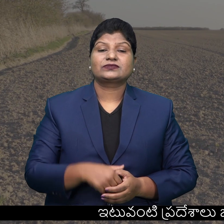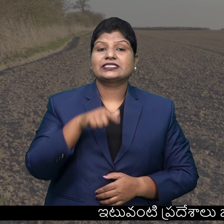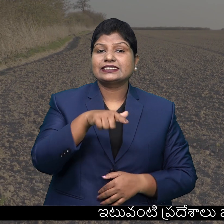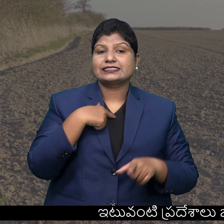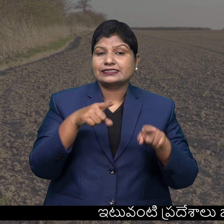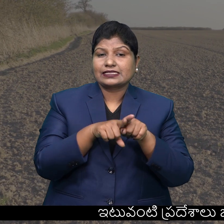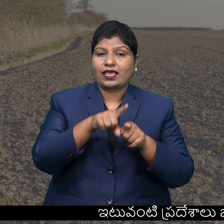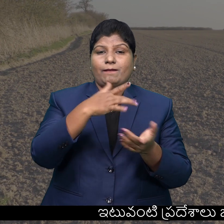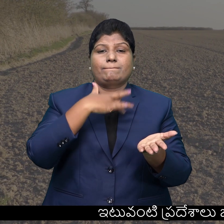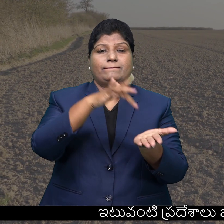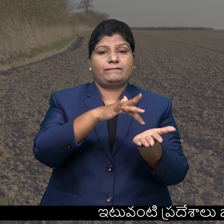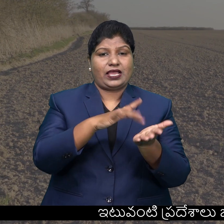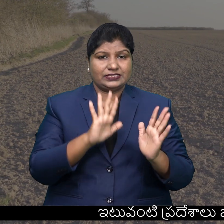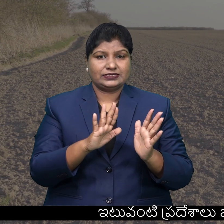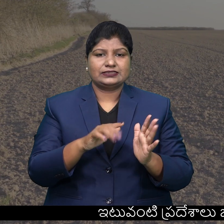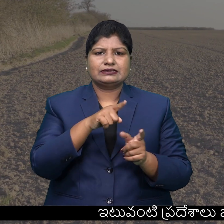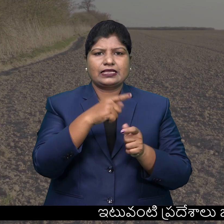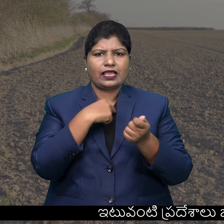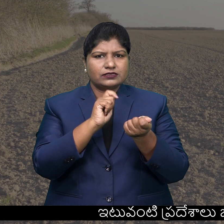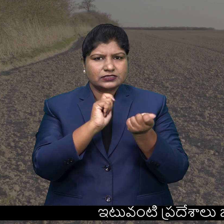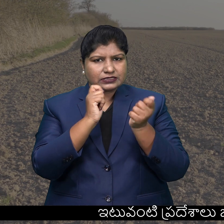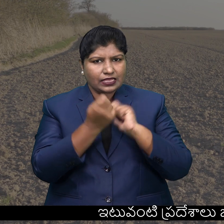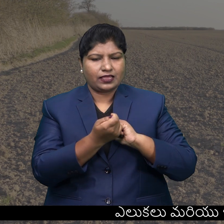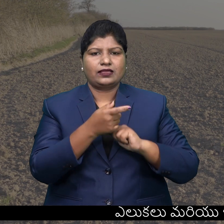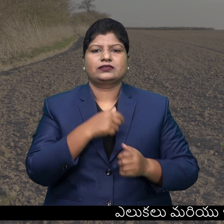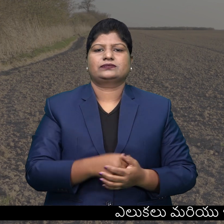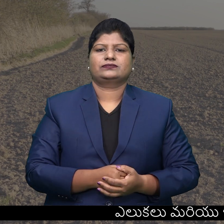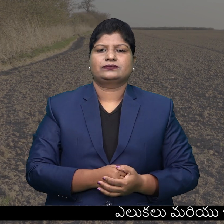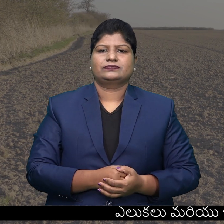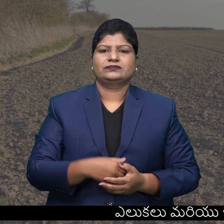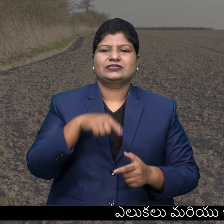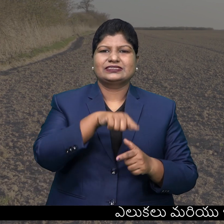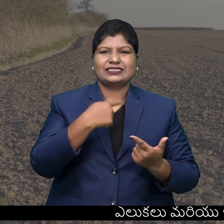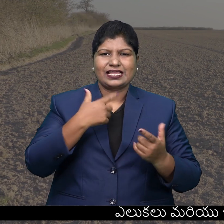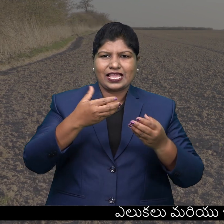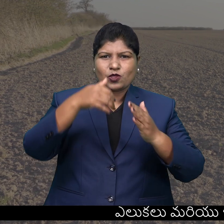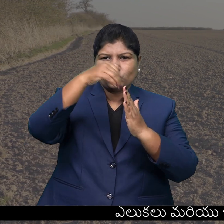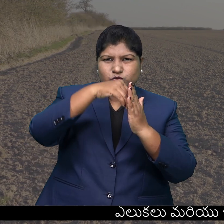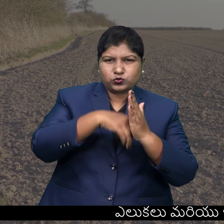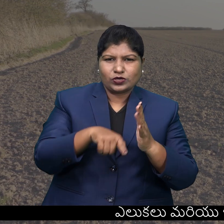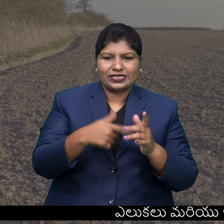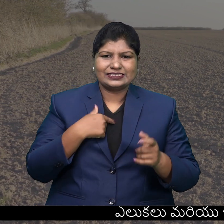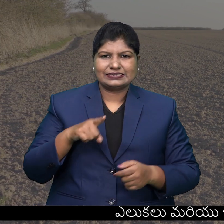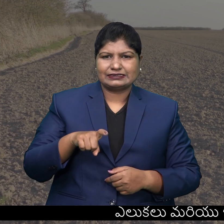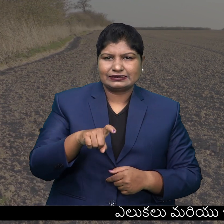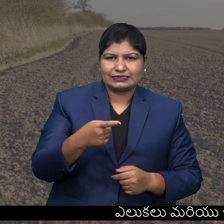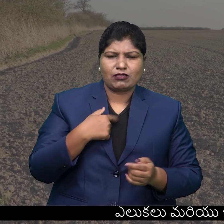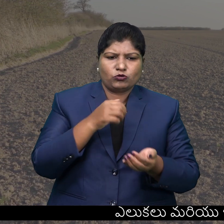ఇటువంటి ప్రదేశాలు భూమిని కలుషితం చేసే కీటకాలు, ఎలుకలు మరియు ఇతర తెగుళ్లకు